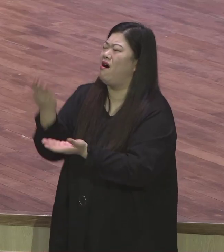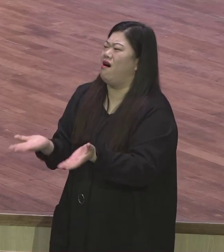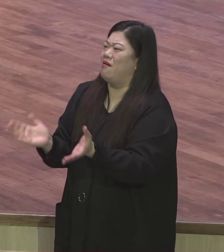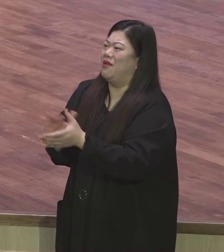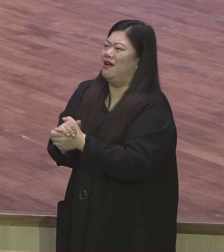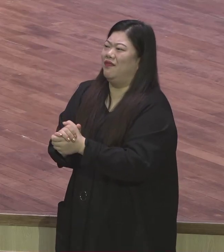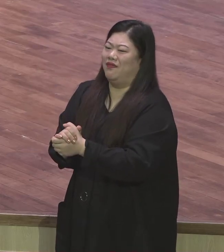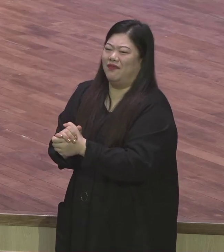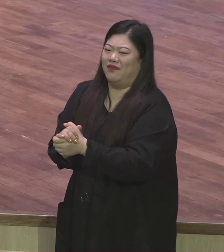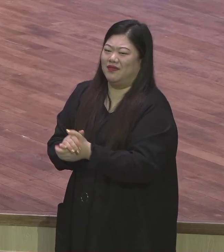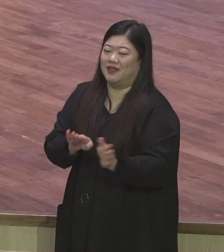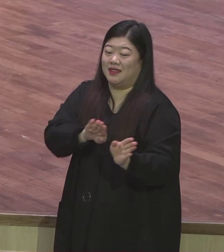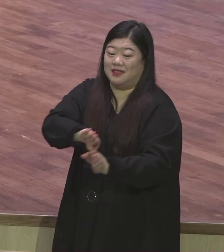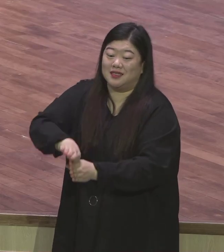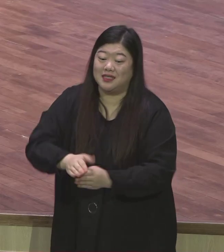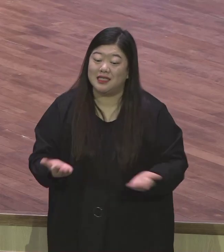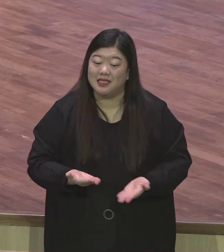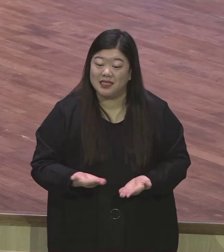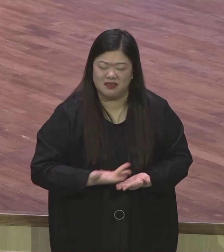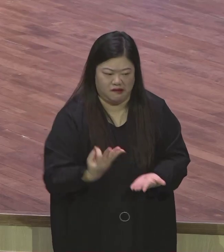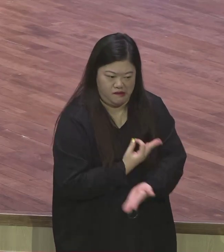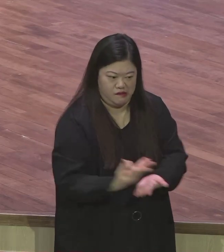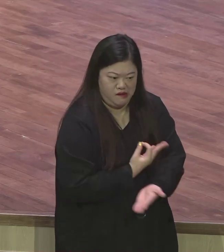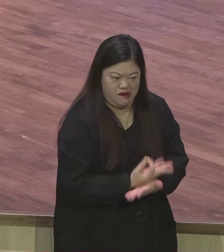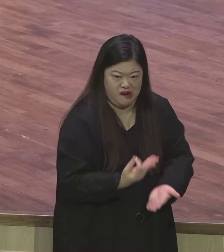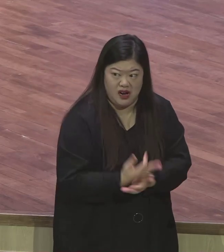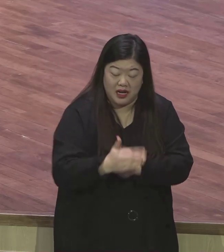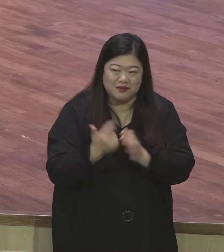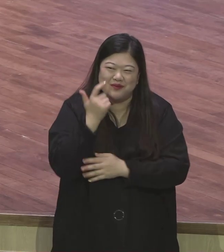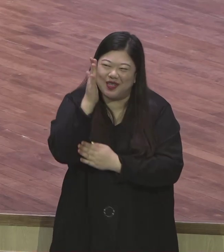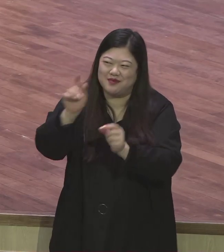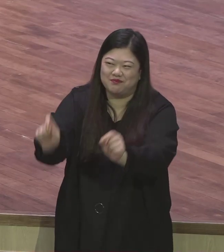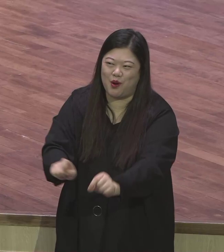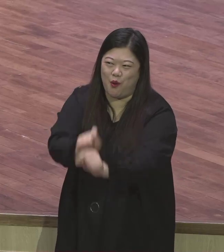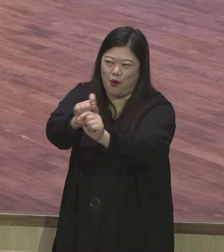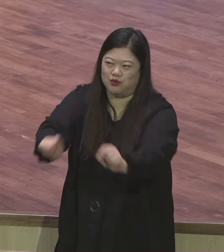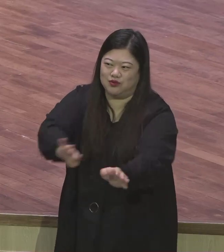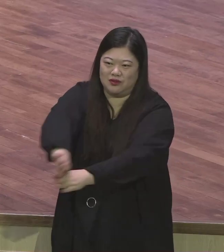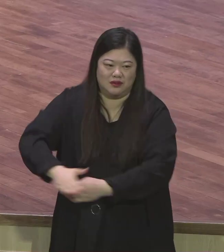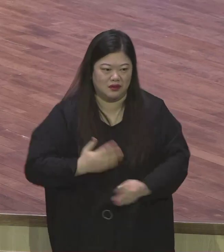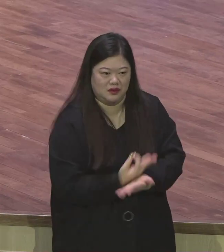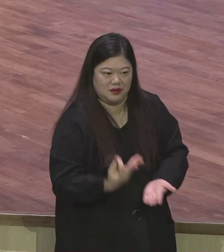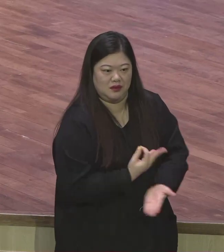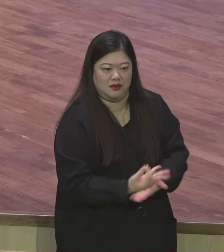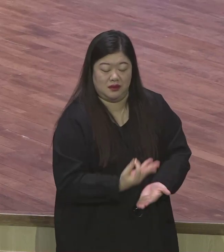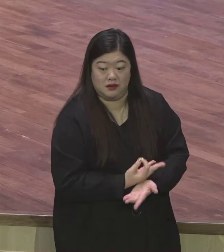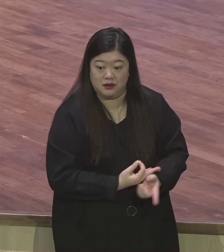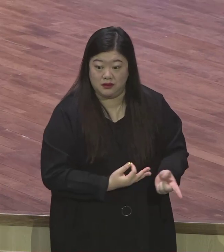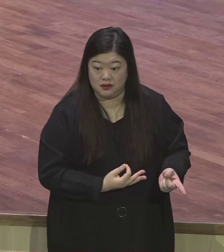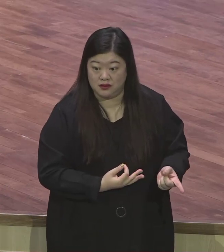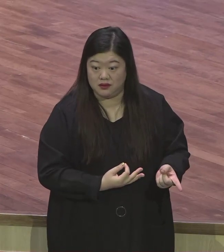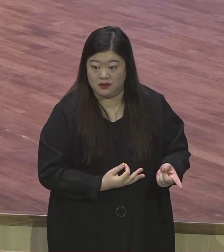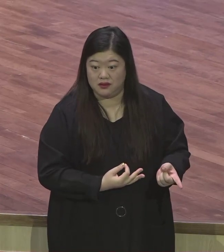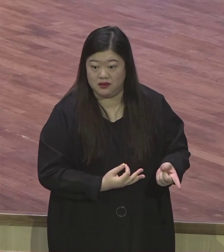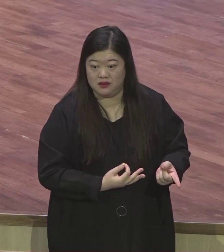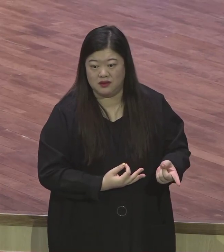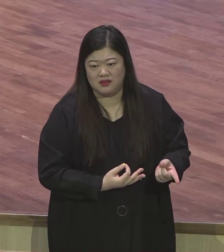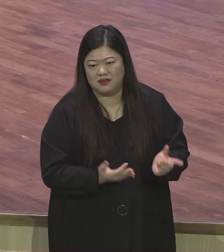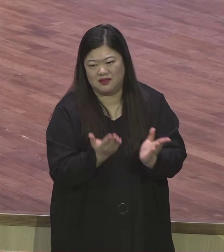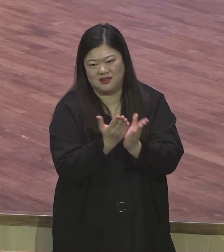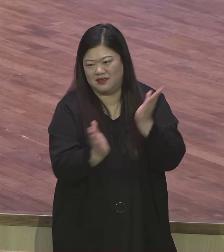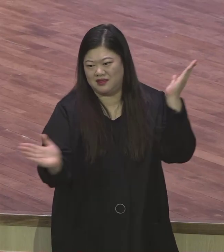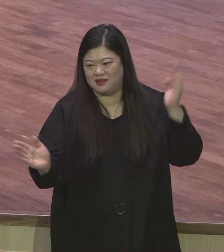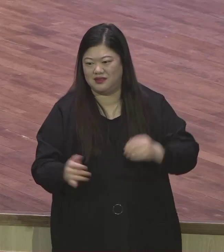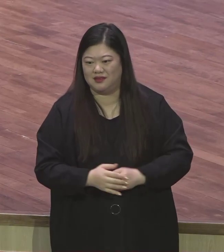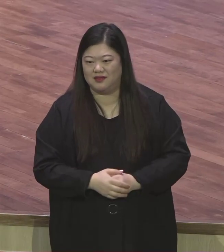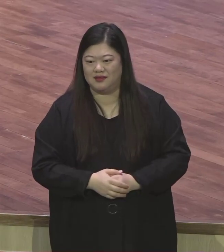오히려 하나님의 영광을 가립니다. 그리고 우리는 주님이 함께 하시지 않는 악인, 죄인, 오만한 자와